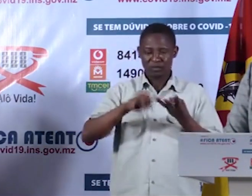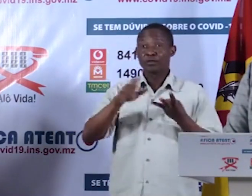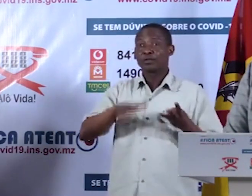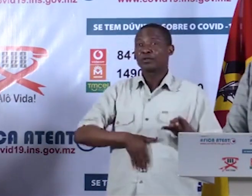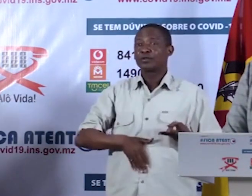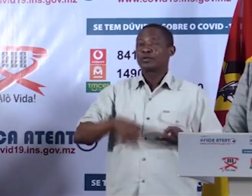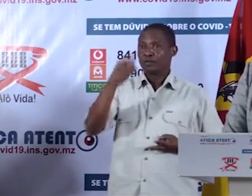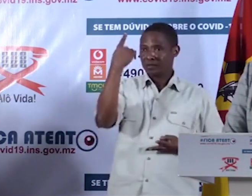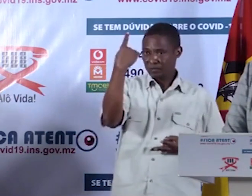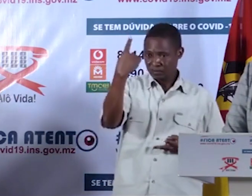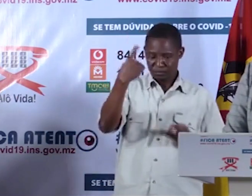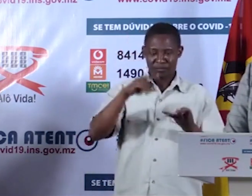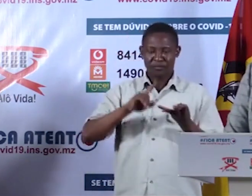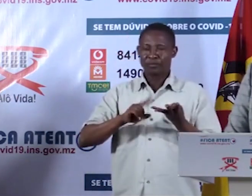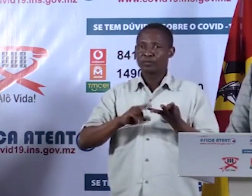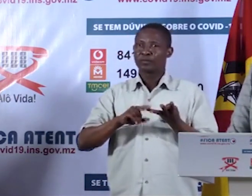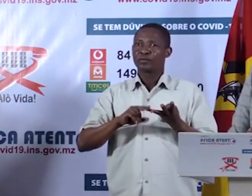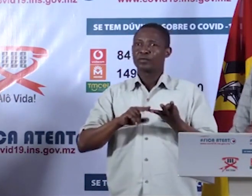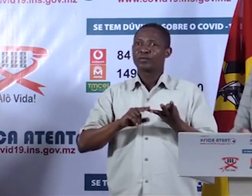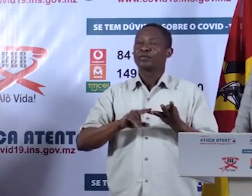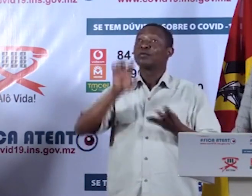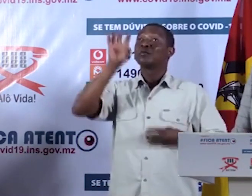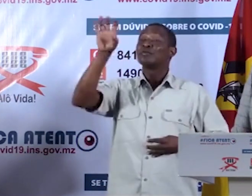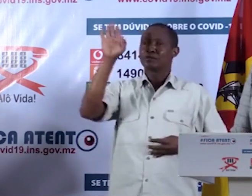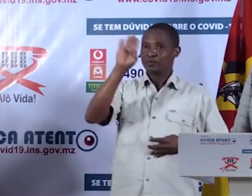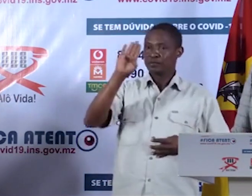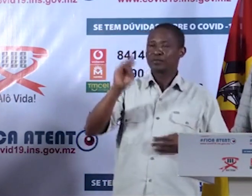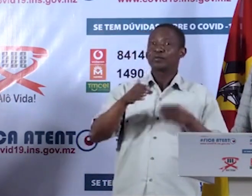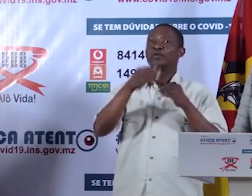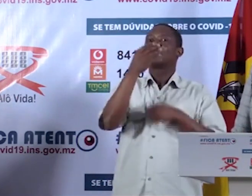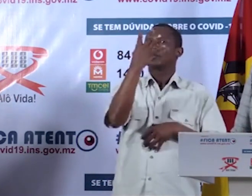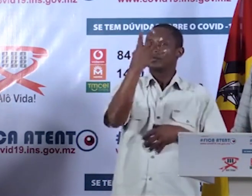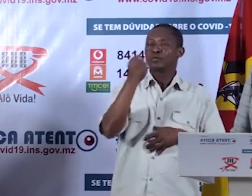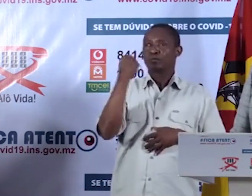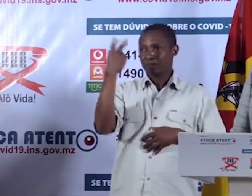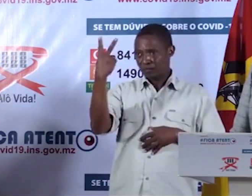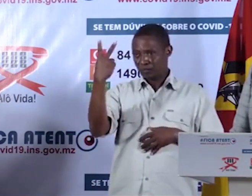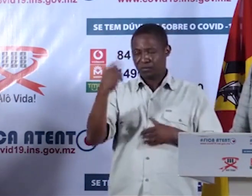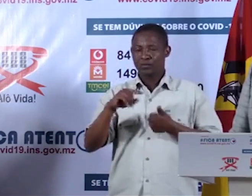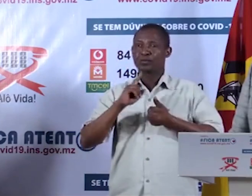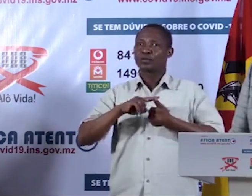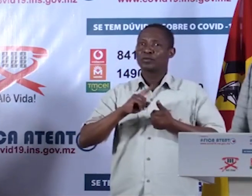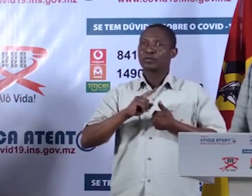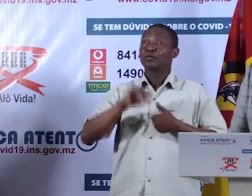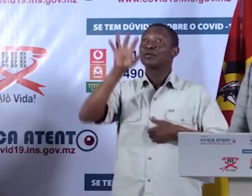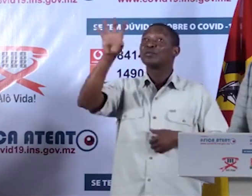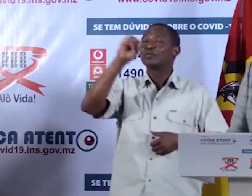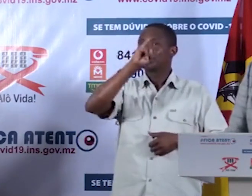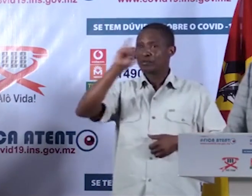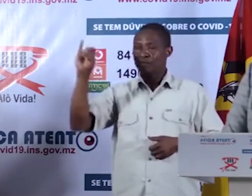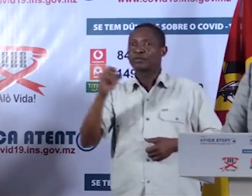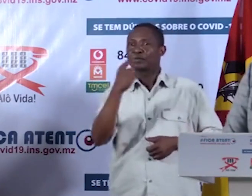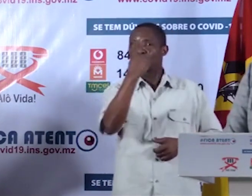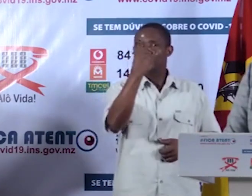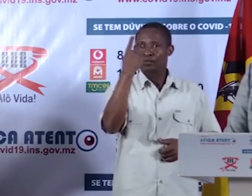Tete, 42 amostras são da província de Sofala, 14 amostras são da província de Inhambane, 1